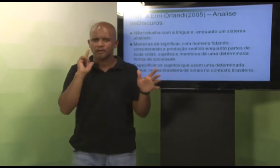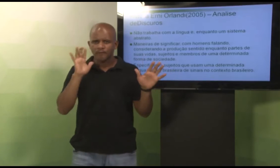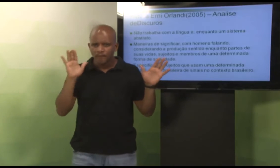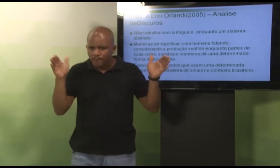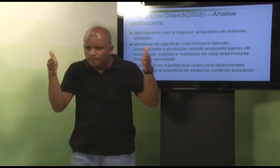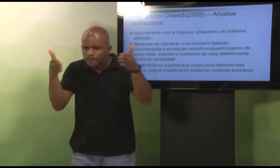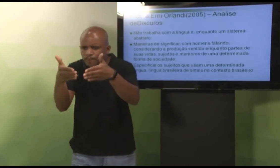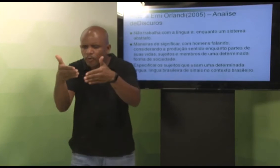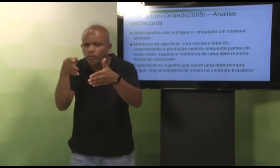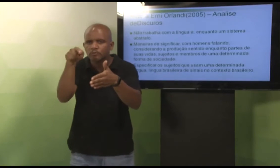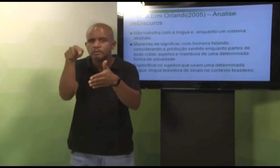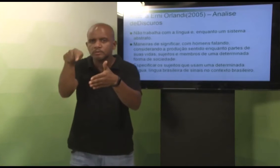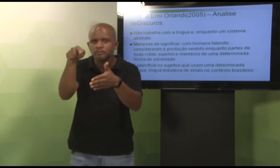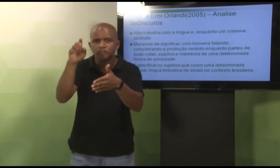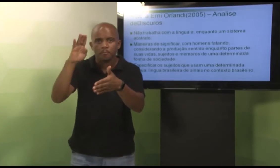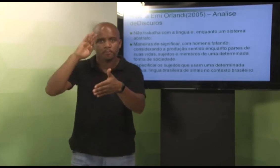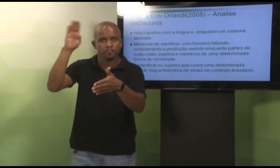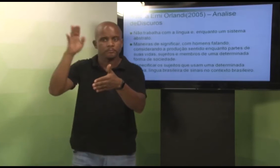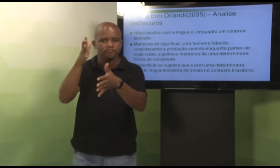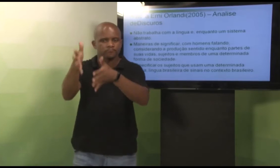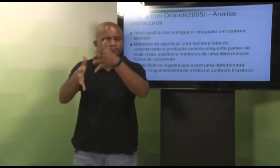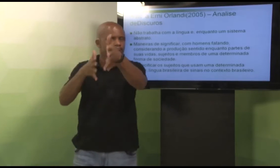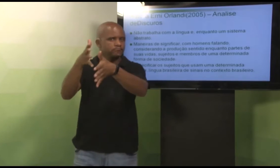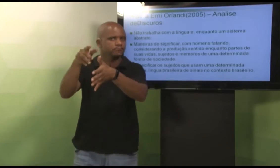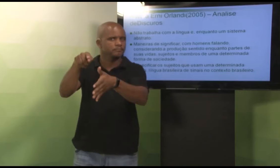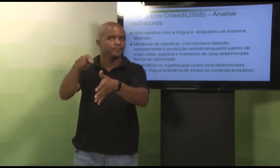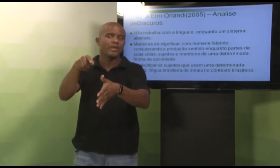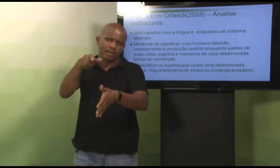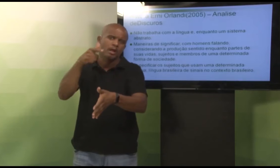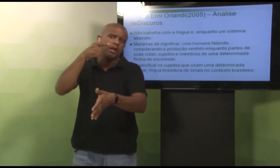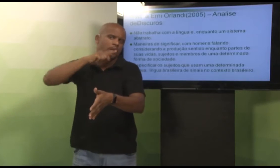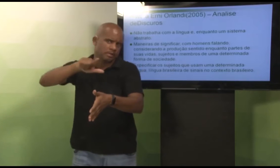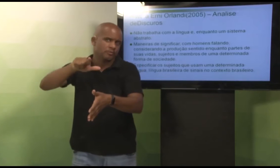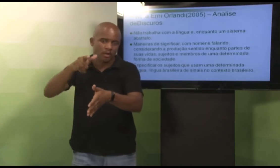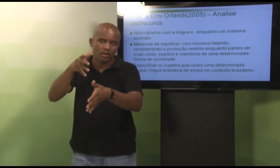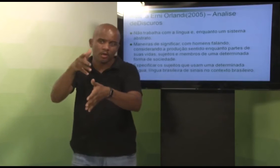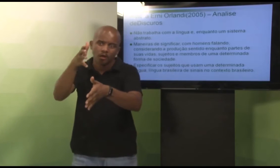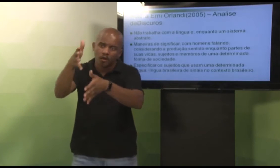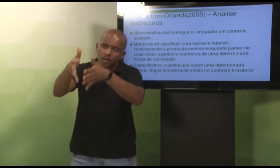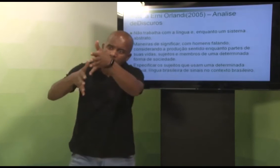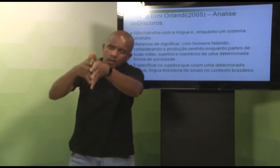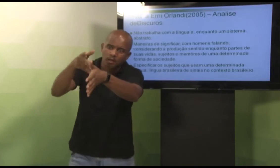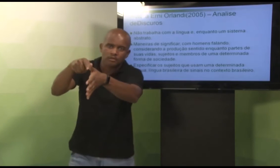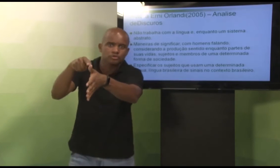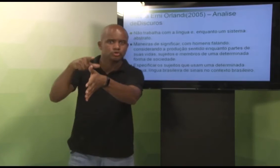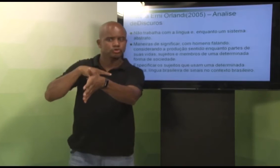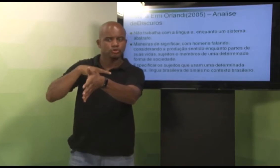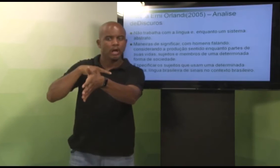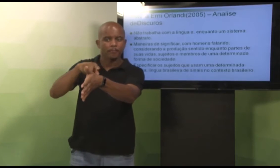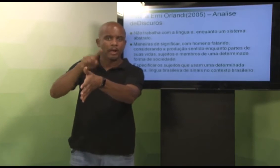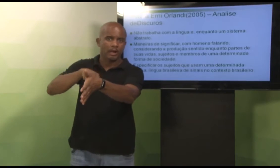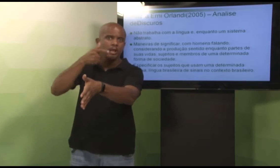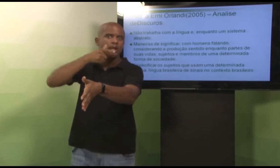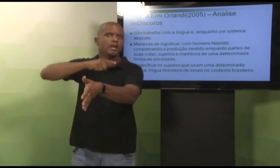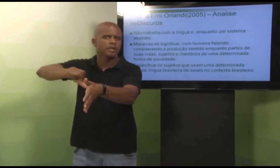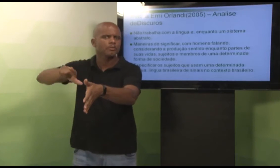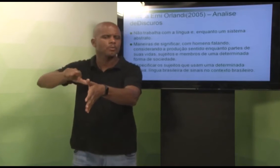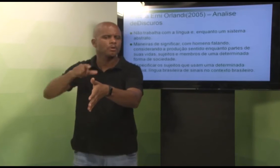partir dessa pesquisa desse determinado grupo, tendo como foco primordial a língua de sinais, que é a língua